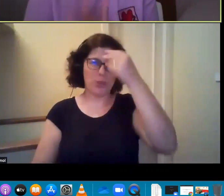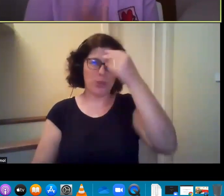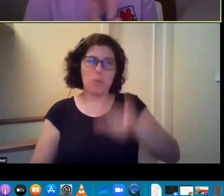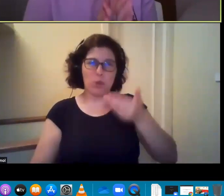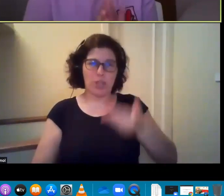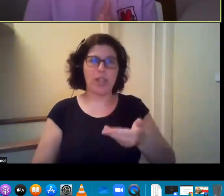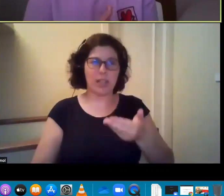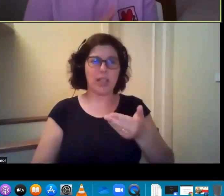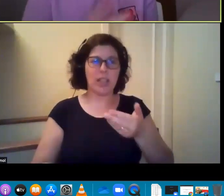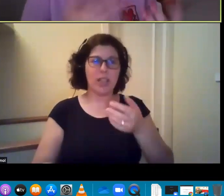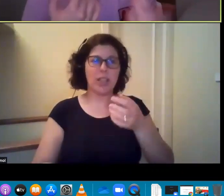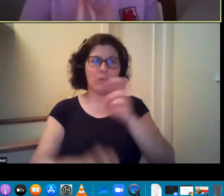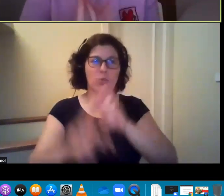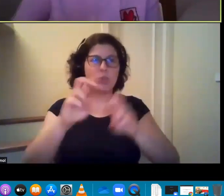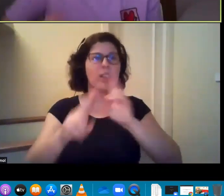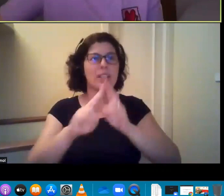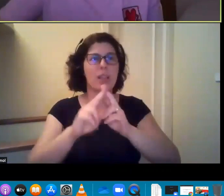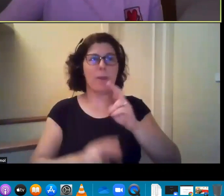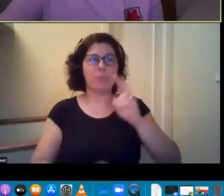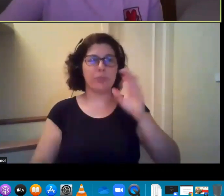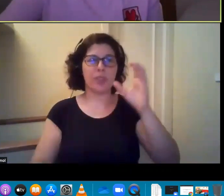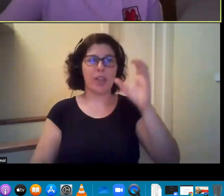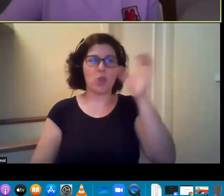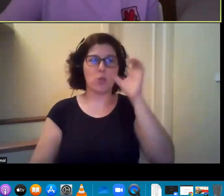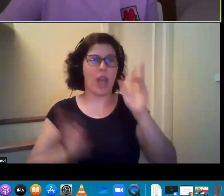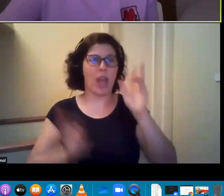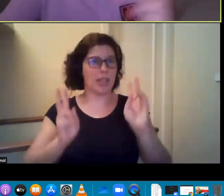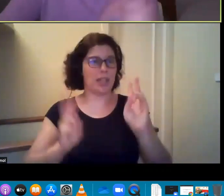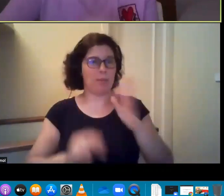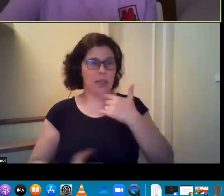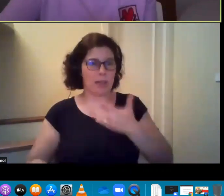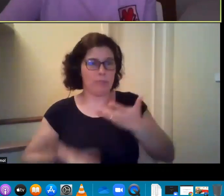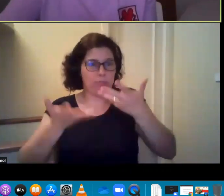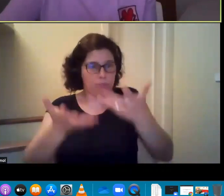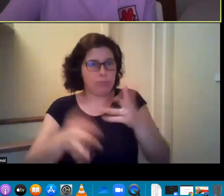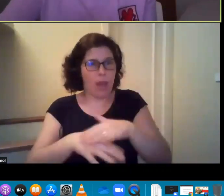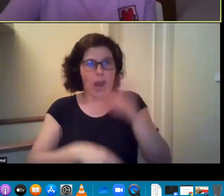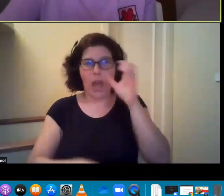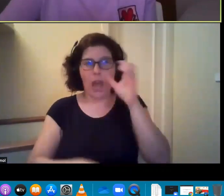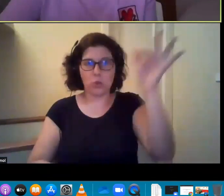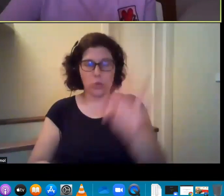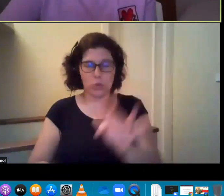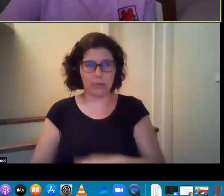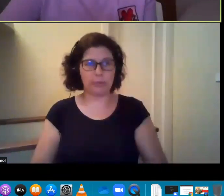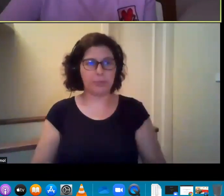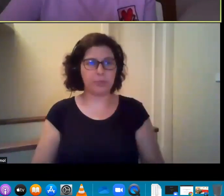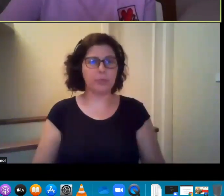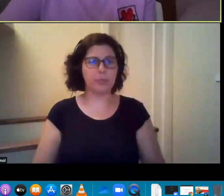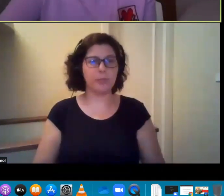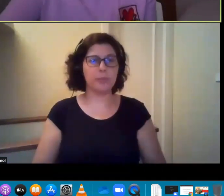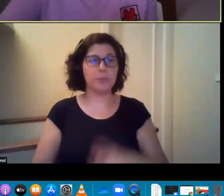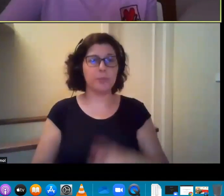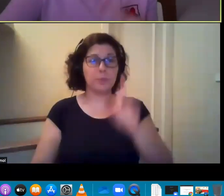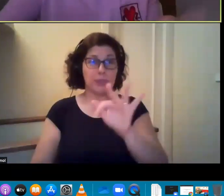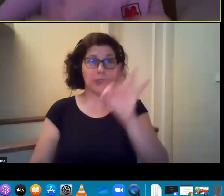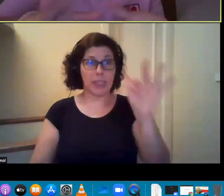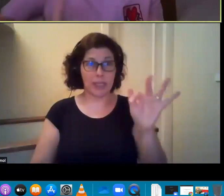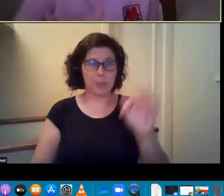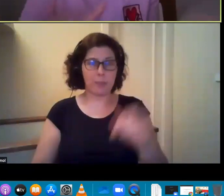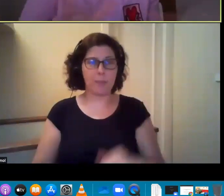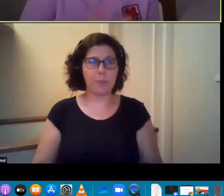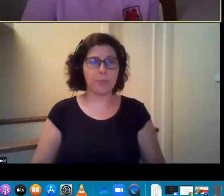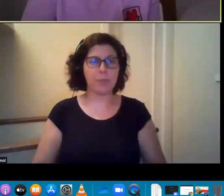en esa escucha activa y en esa manera de comunicar. A continuación, en la siguiente diapositiva, de